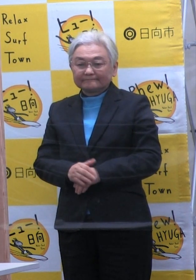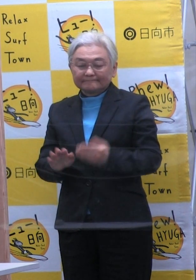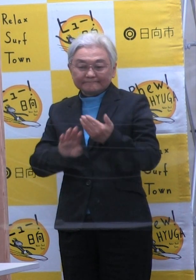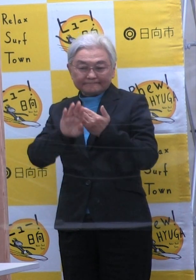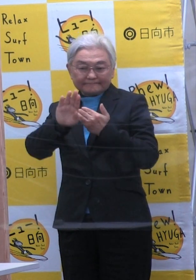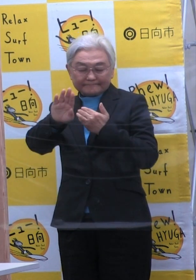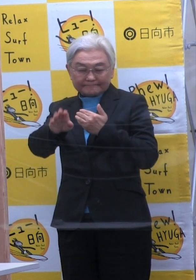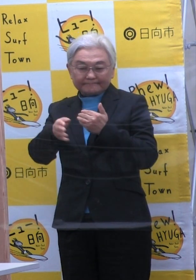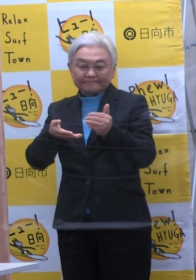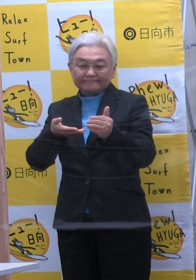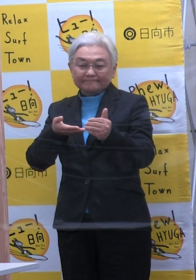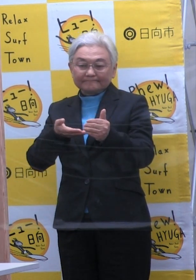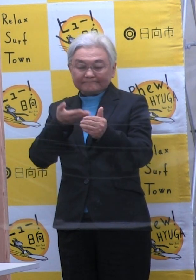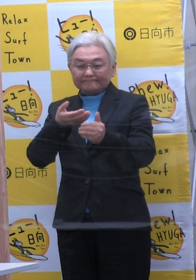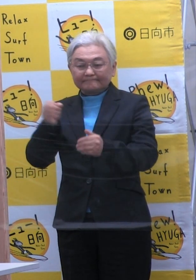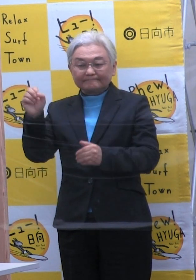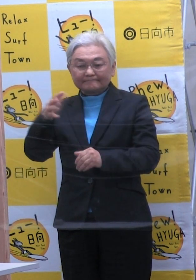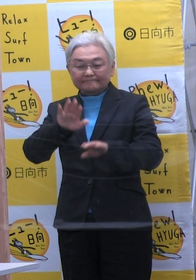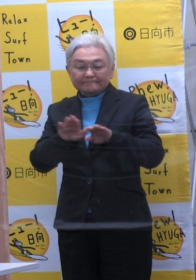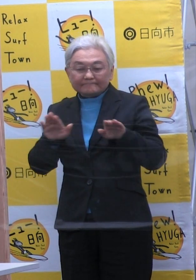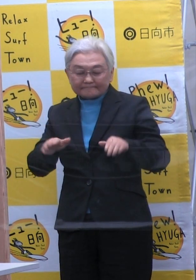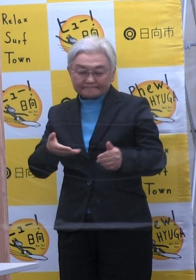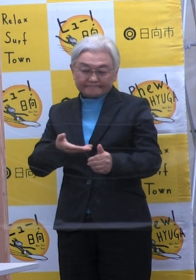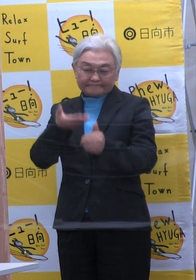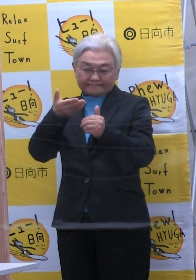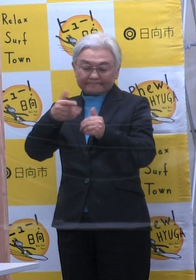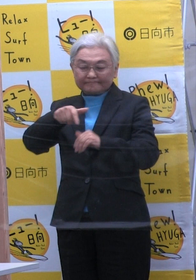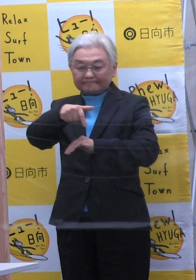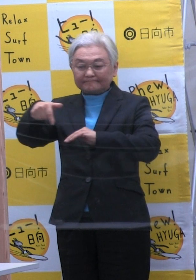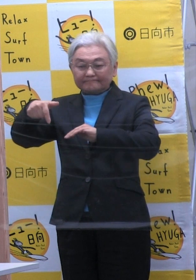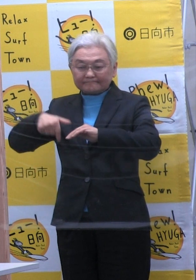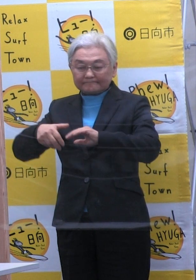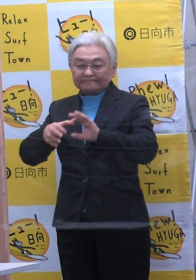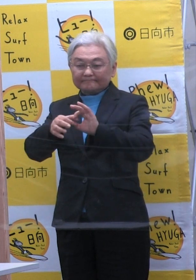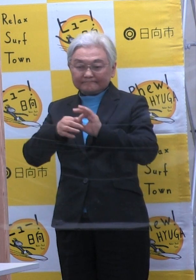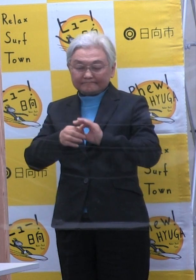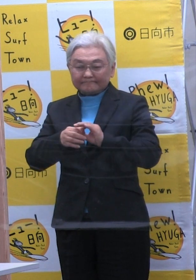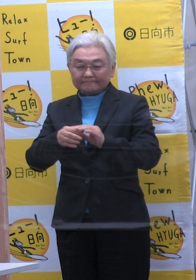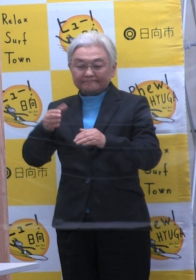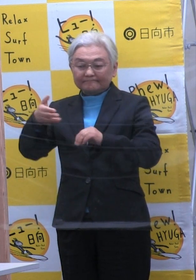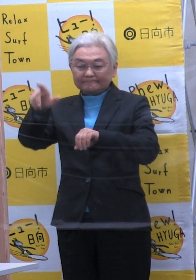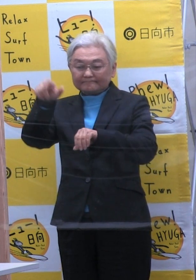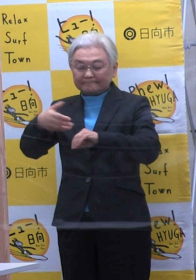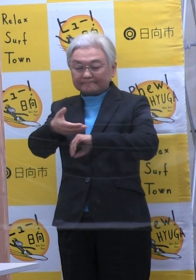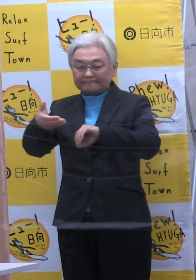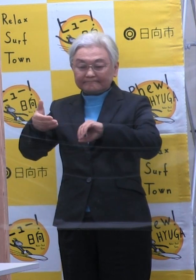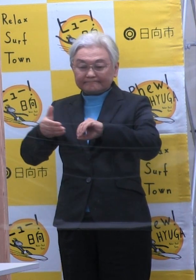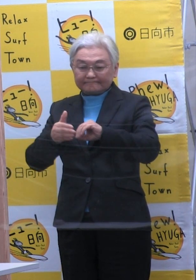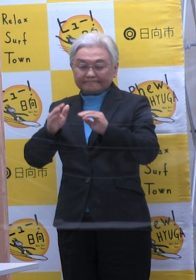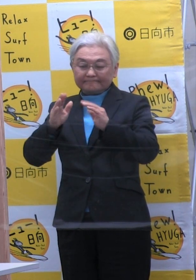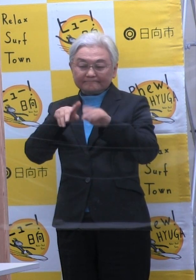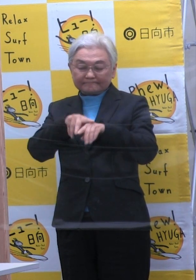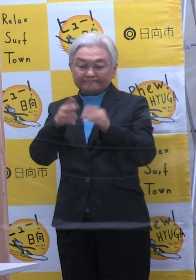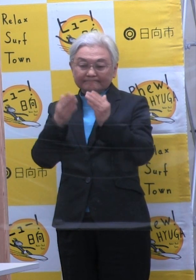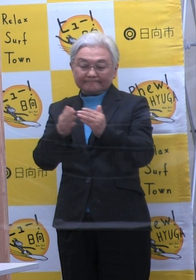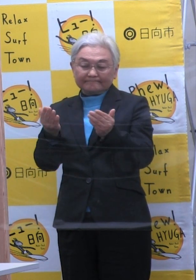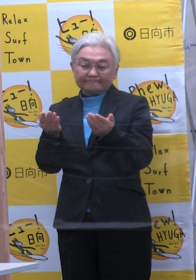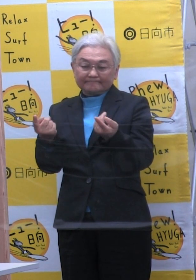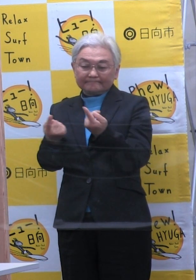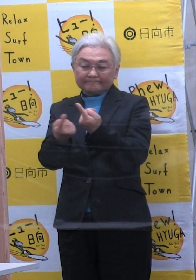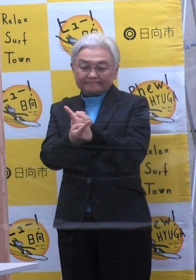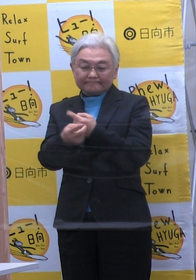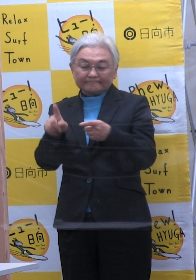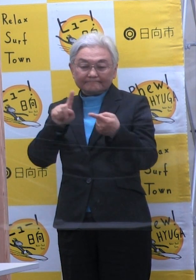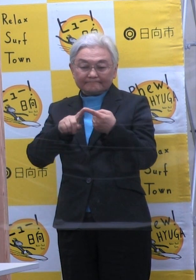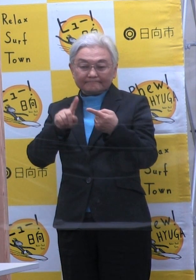を支える日向子育成プロジェクトとして、琴島小学校の改築に合わせ、令和